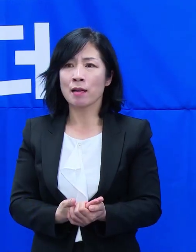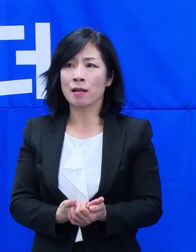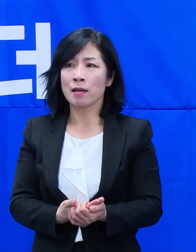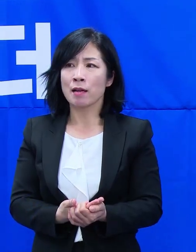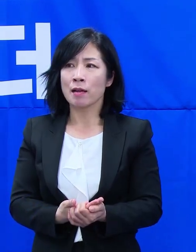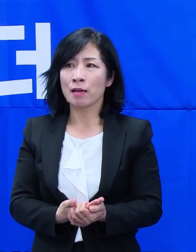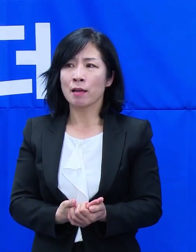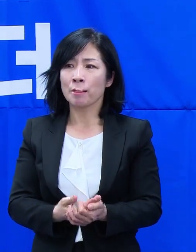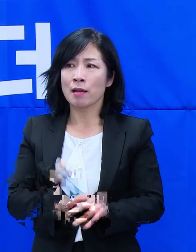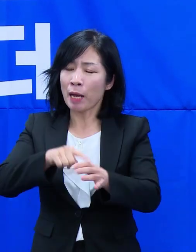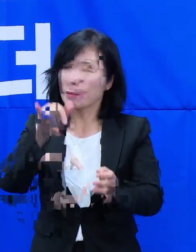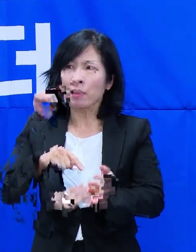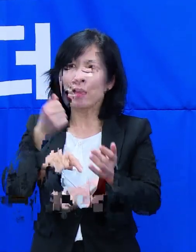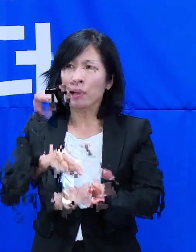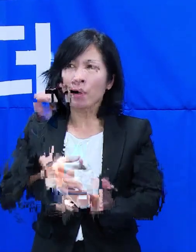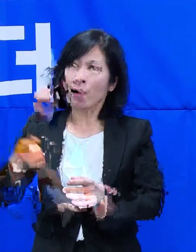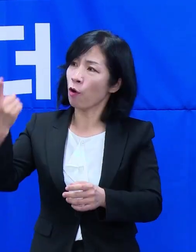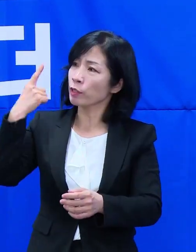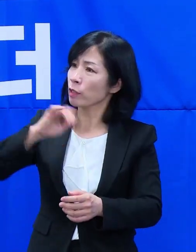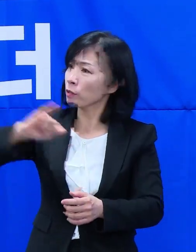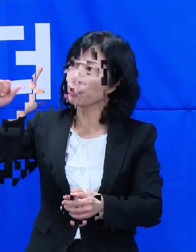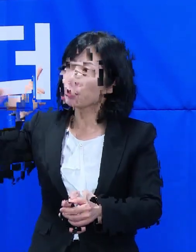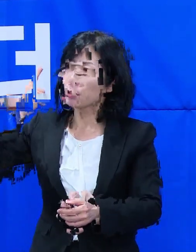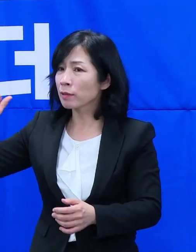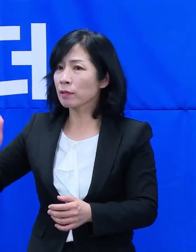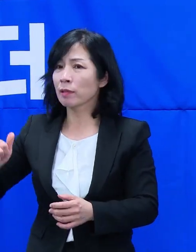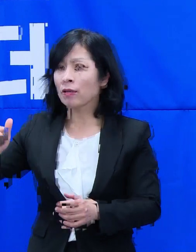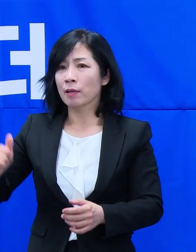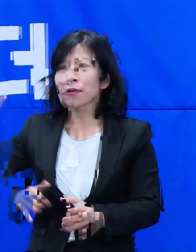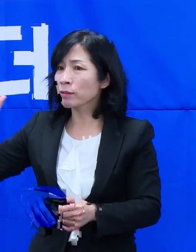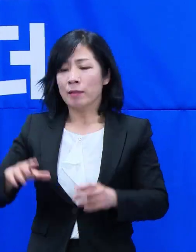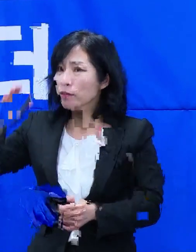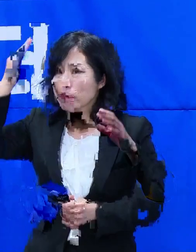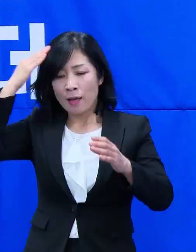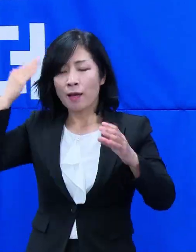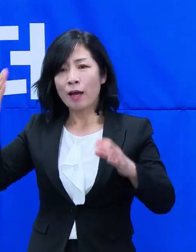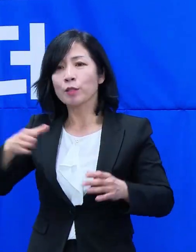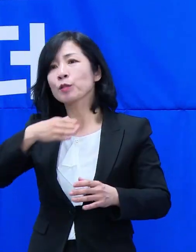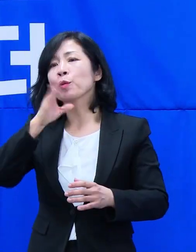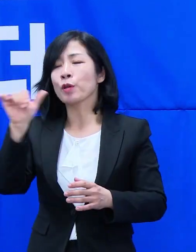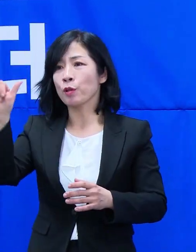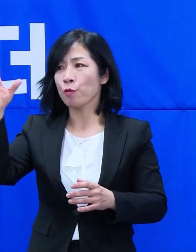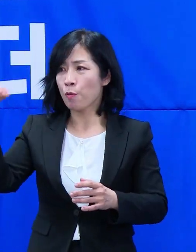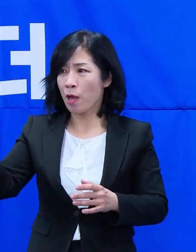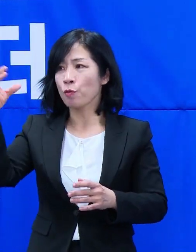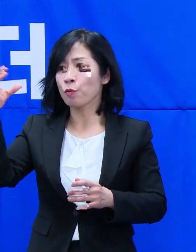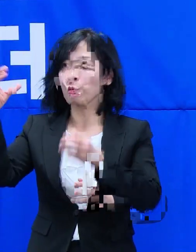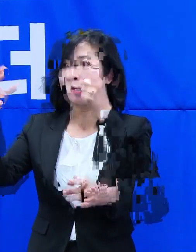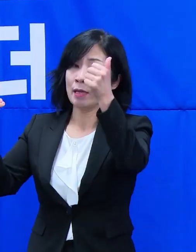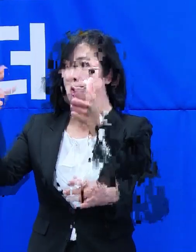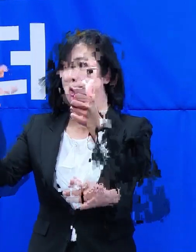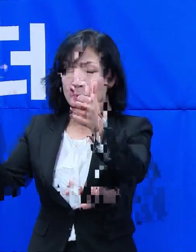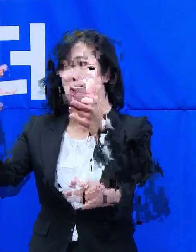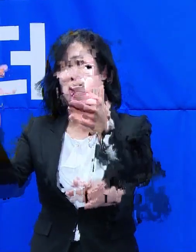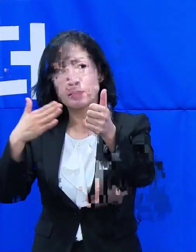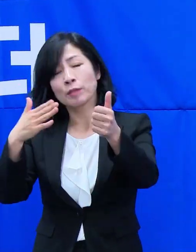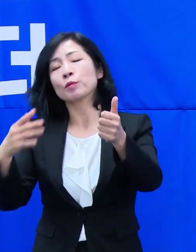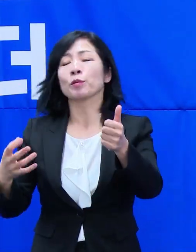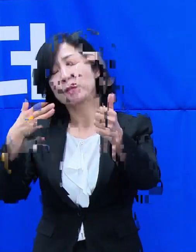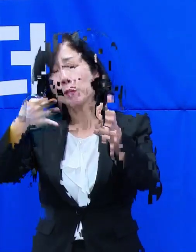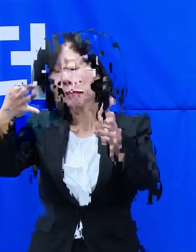드려서 우리 이천시에 대한도인의 이천시 지회장을 맡으신 원종성 회장님이야 각 그